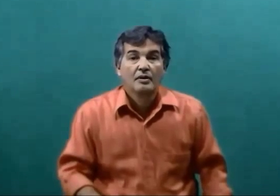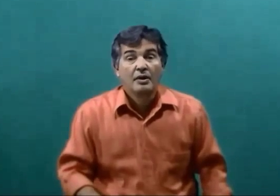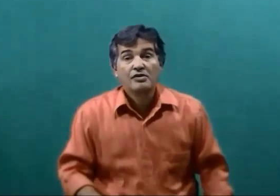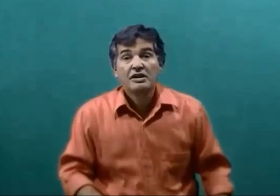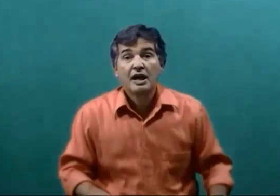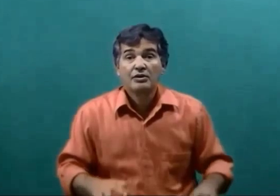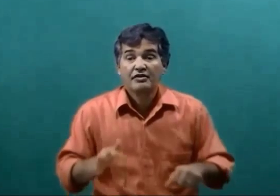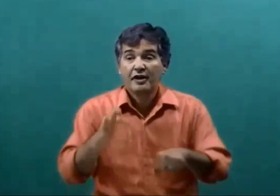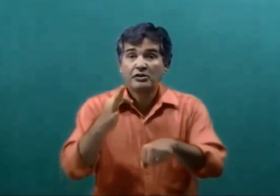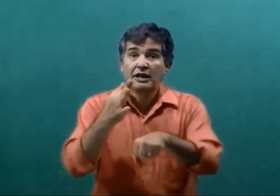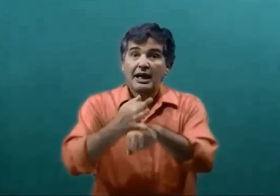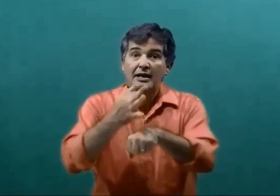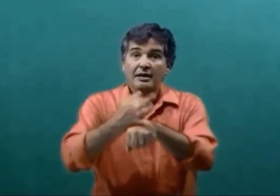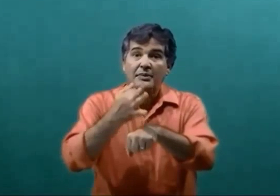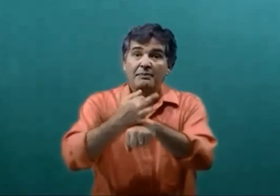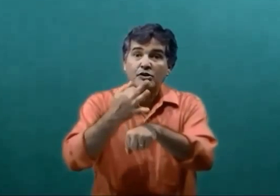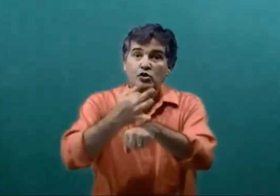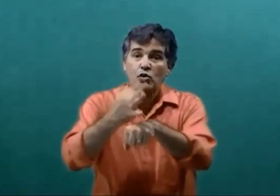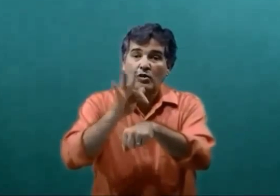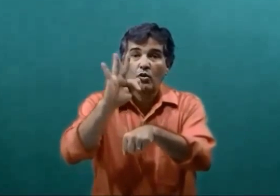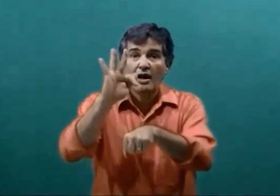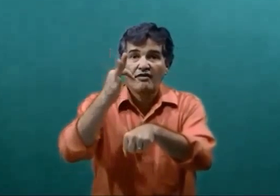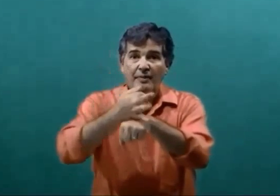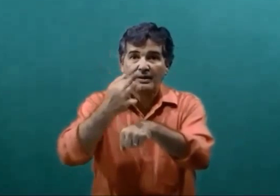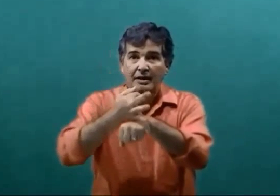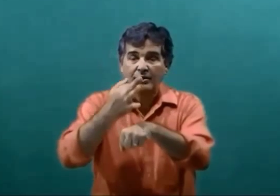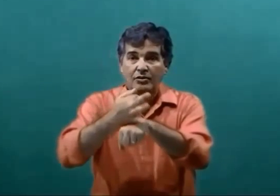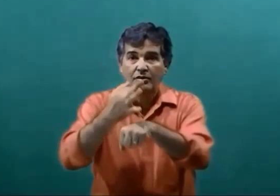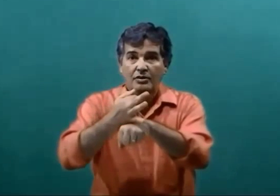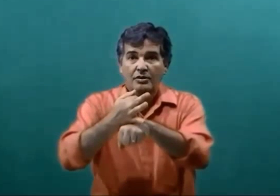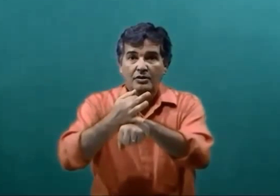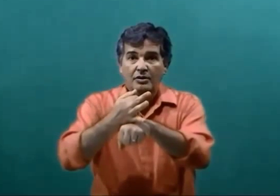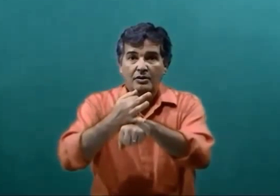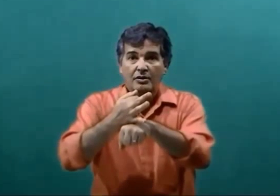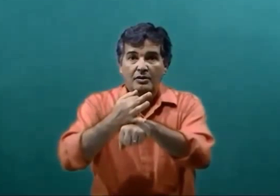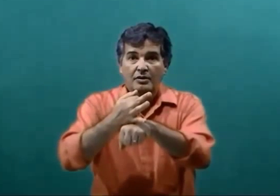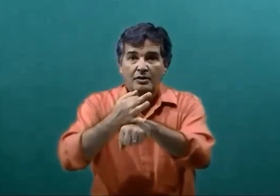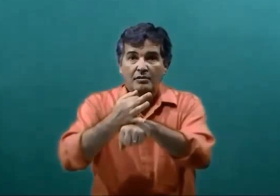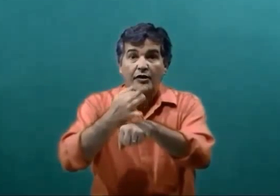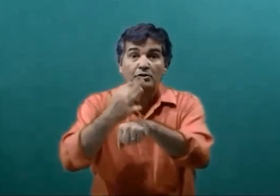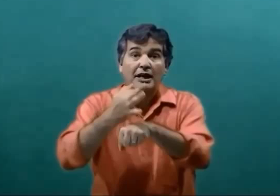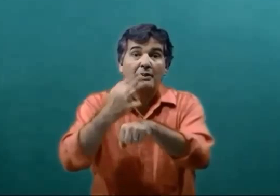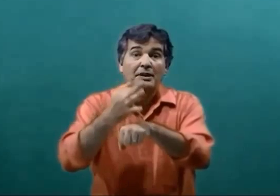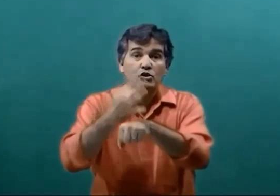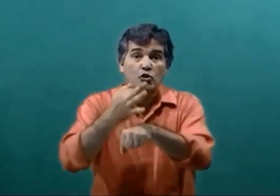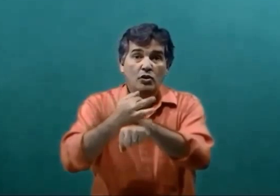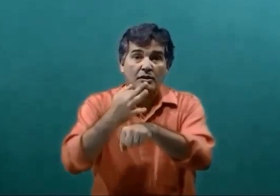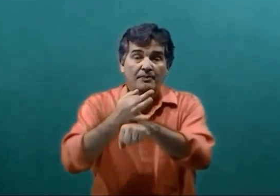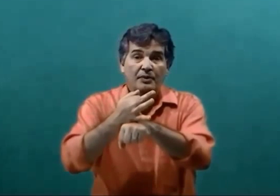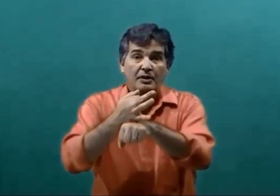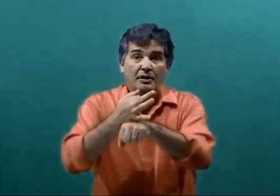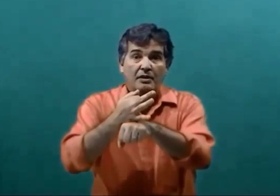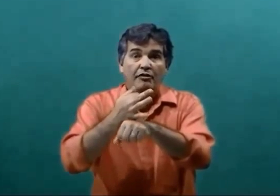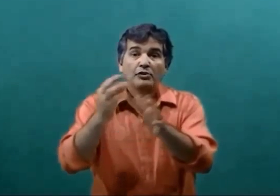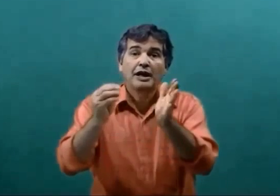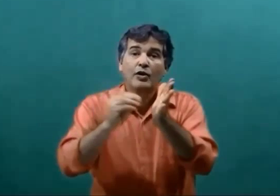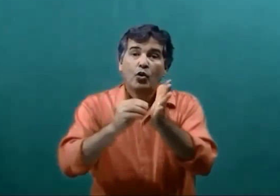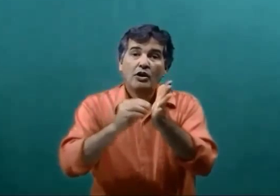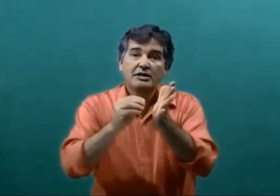Para o sinal de faltar, para pessoa com F batendo. Faltar pessoa. Faltar coisa